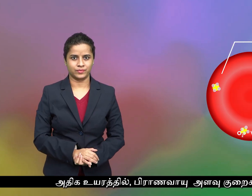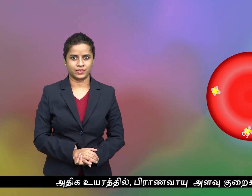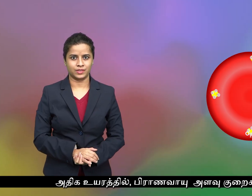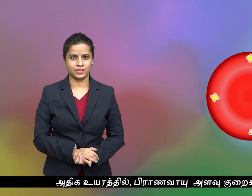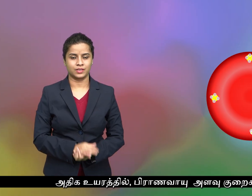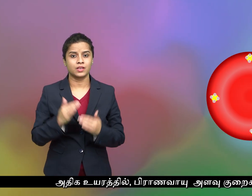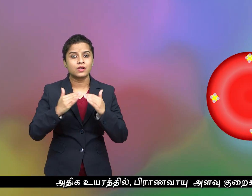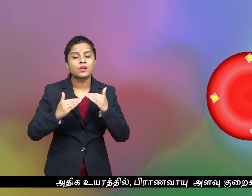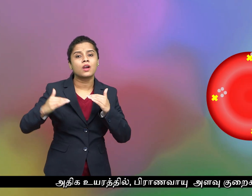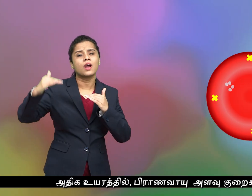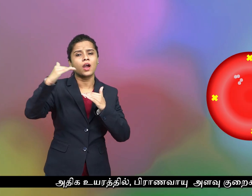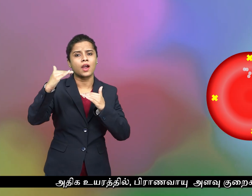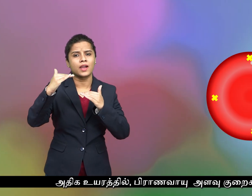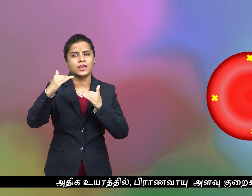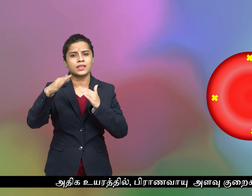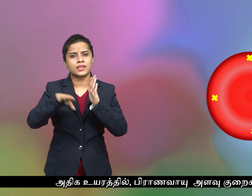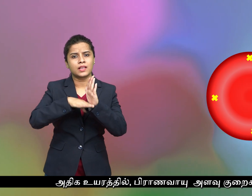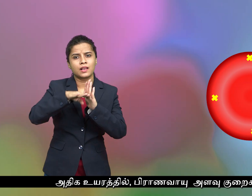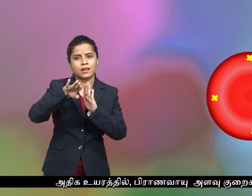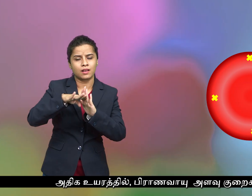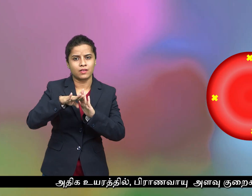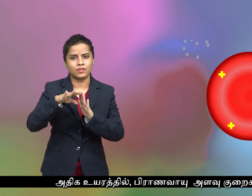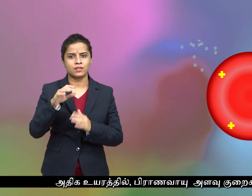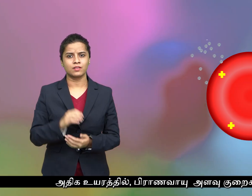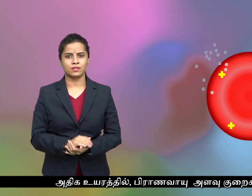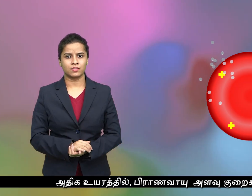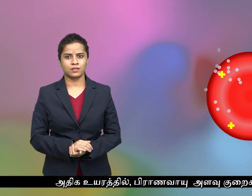அதிக உயரத்தில் பிராணவாயு அளவு குறைகிறது மற்றும்